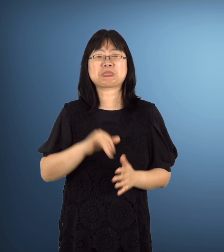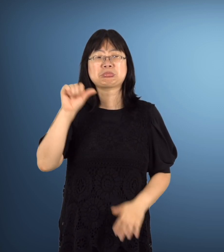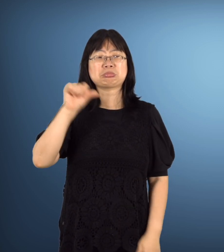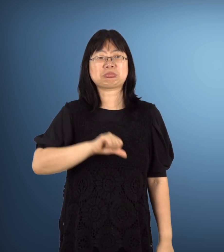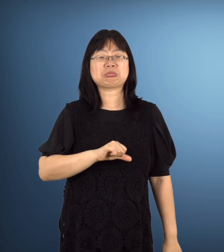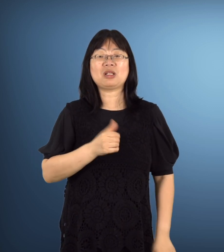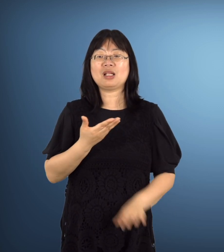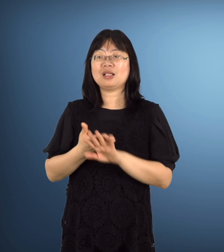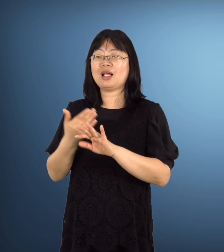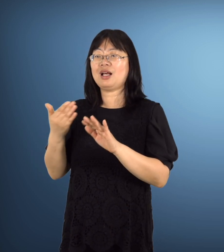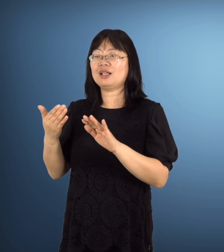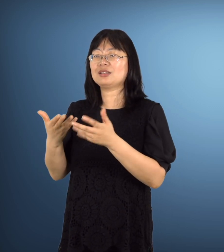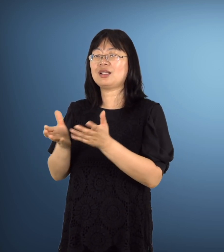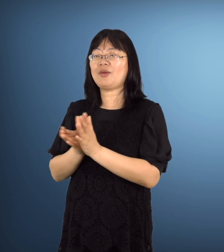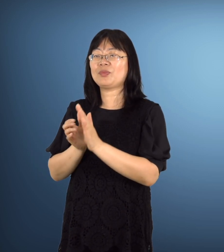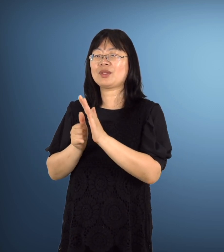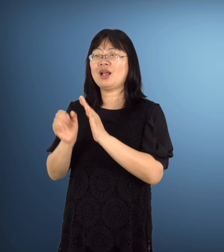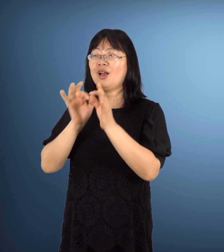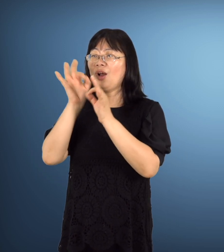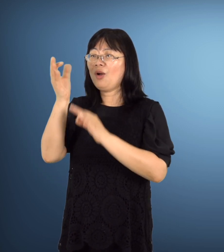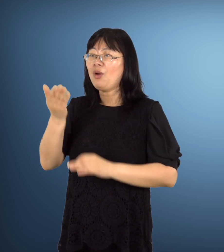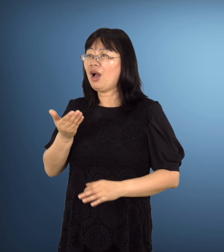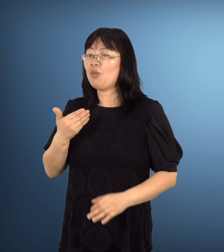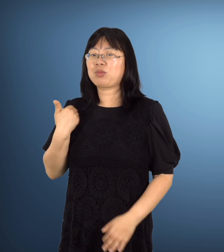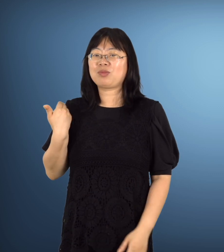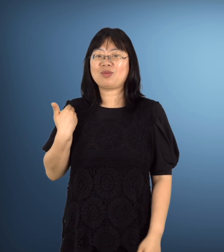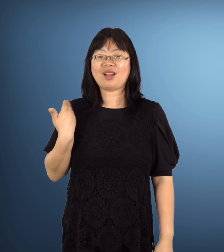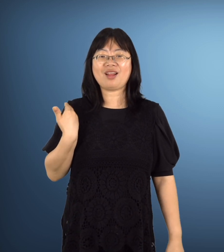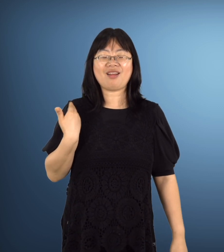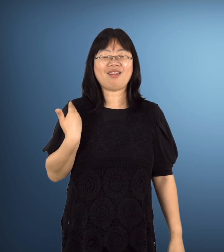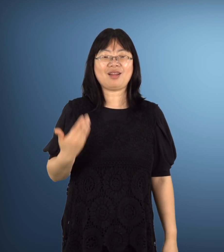그런데 상대방이 또 실수를 해줄 줄이야 누가 알았어요?